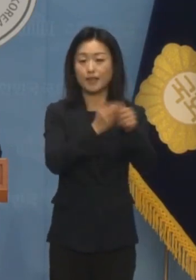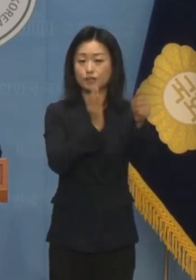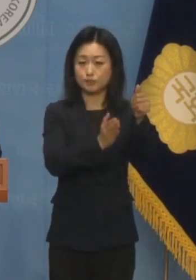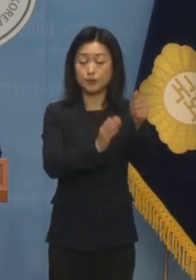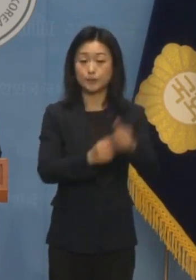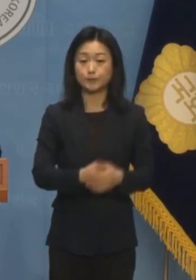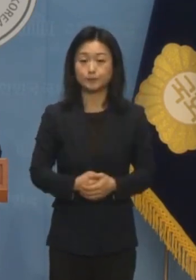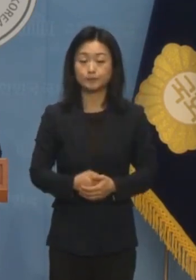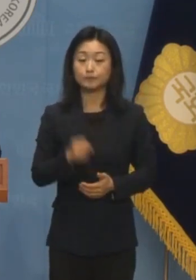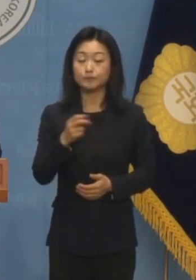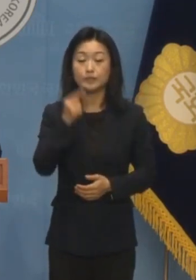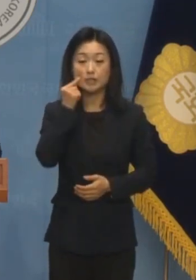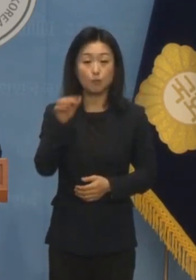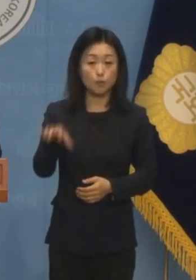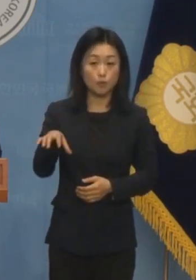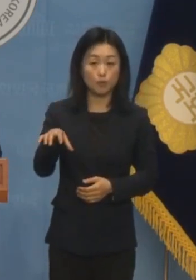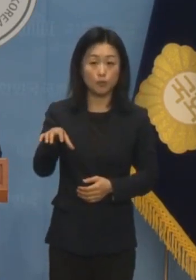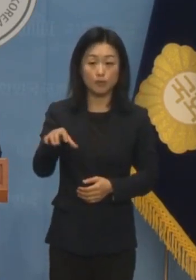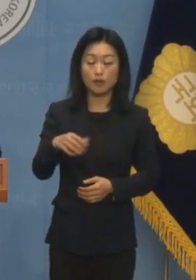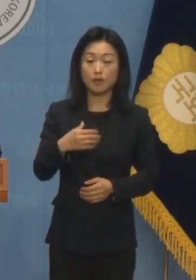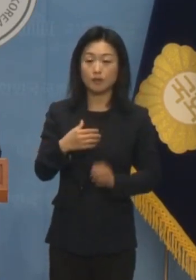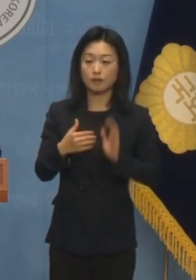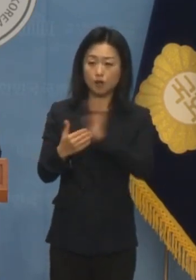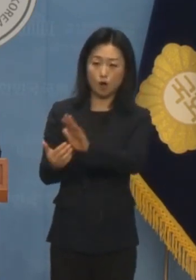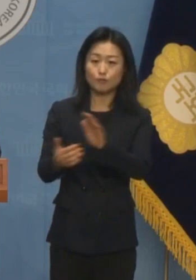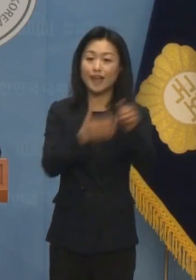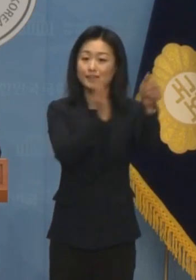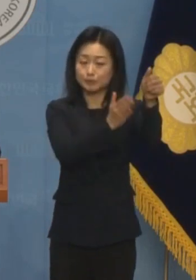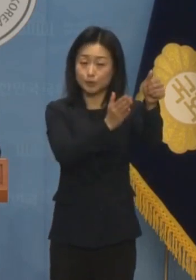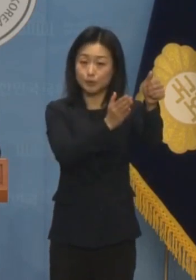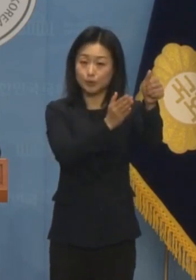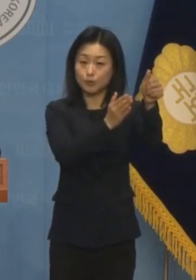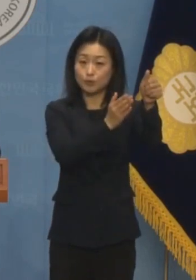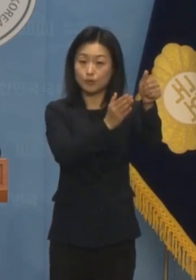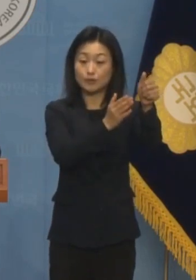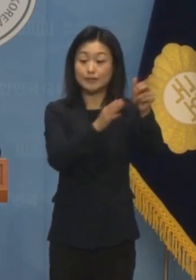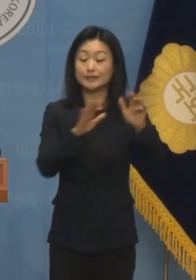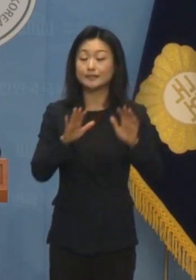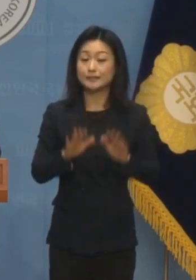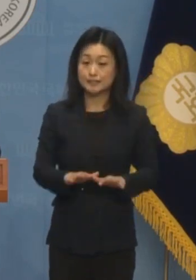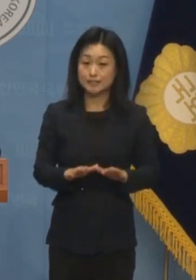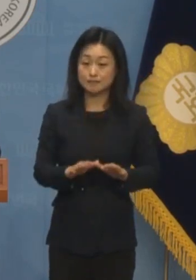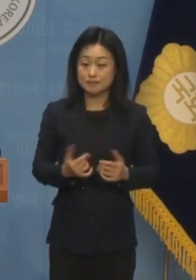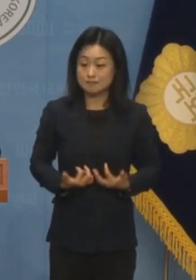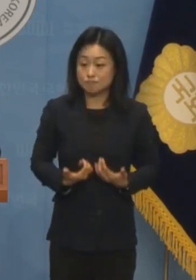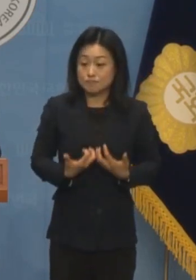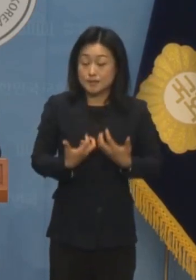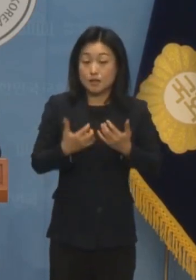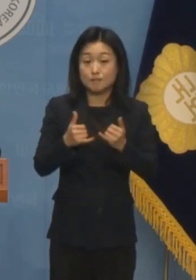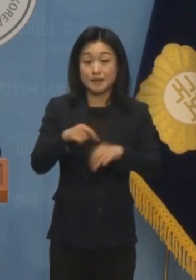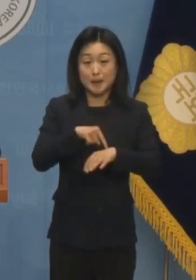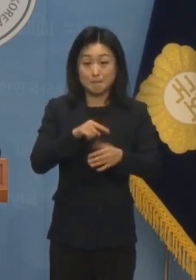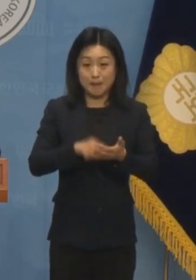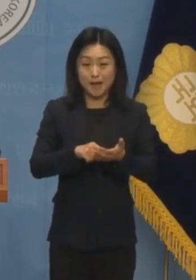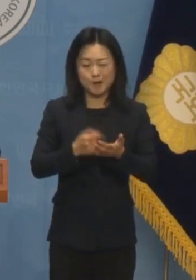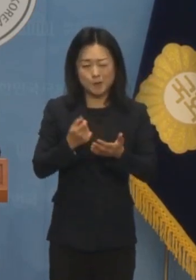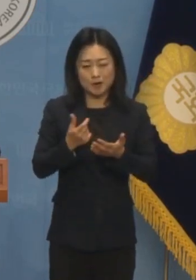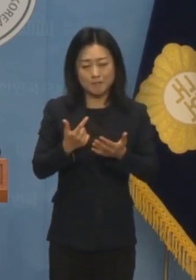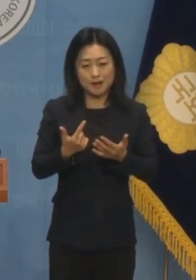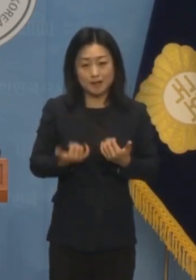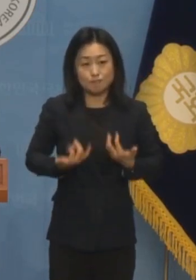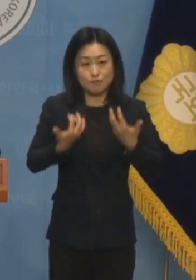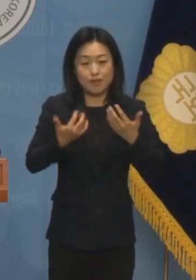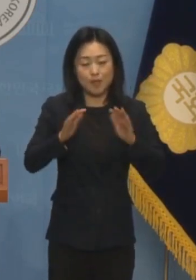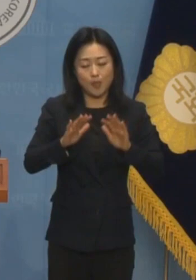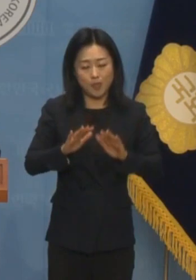바랍니다 그리고 일본에 제대로 거부권을 행사하시고 그것이 현재 들끓고 있는 민심을 조금이나마